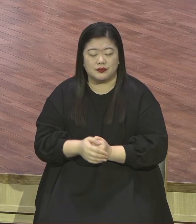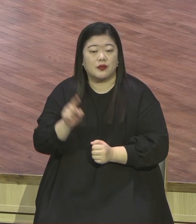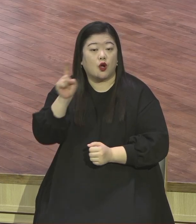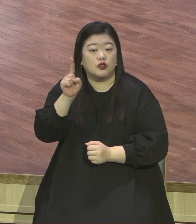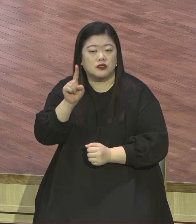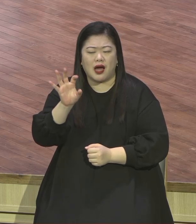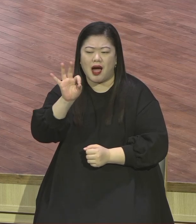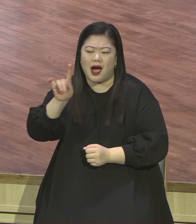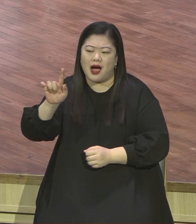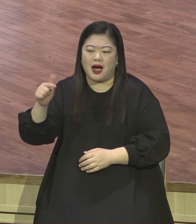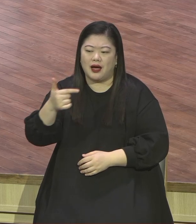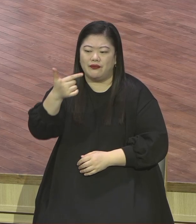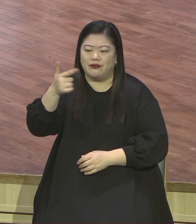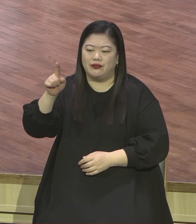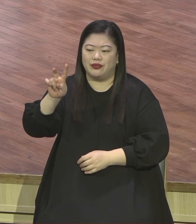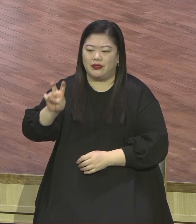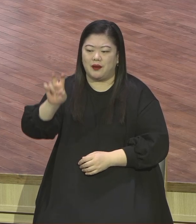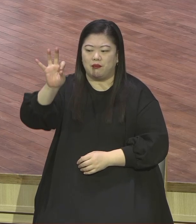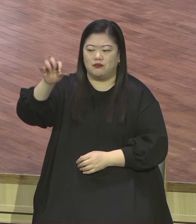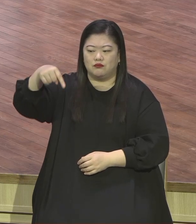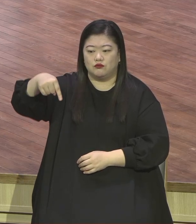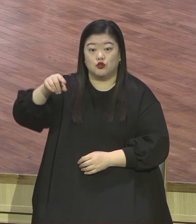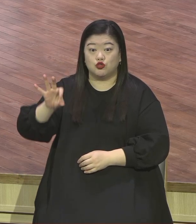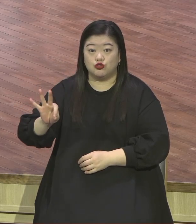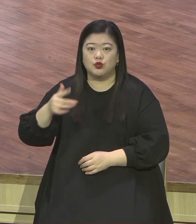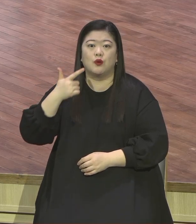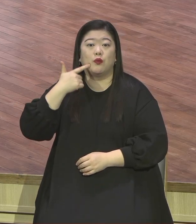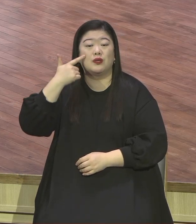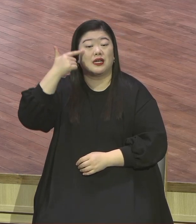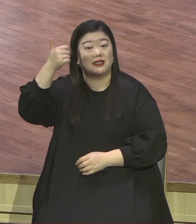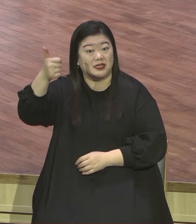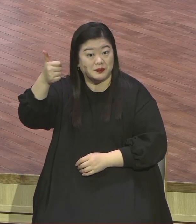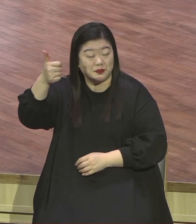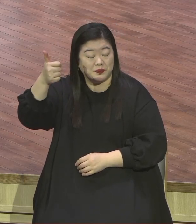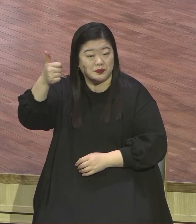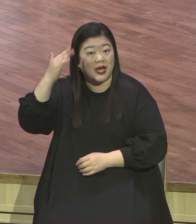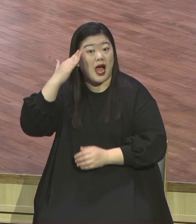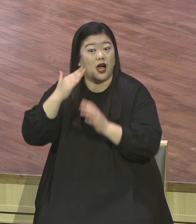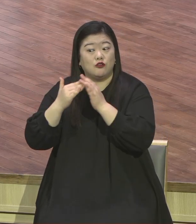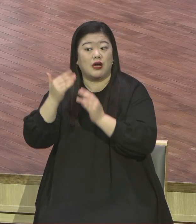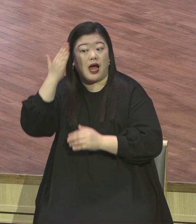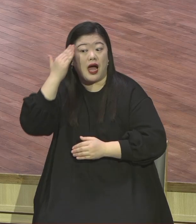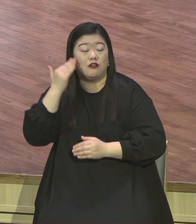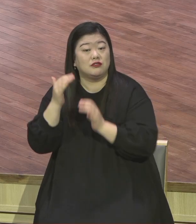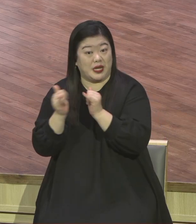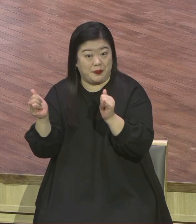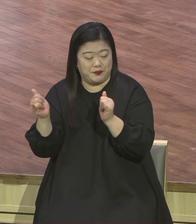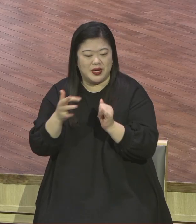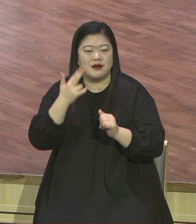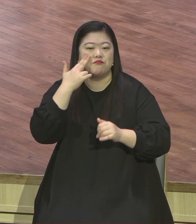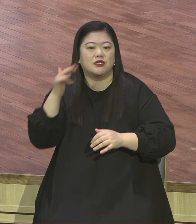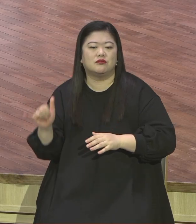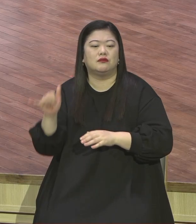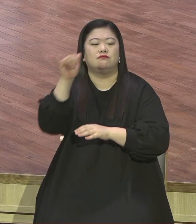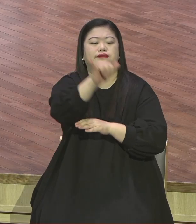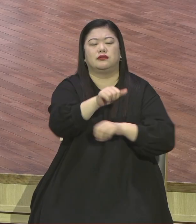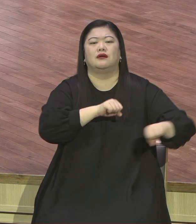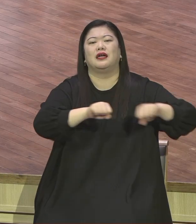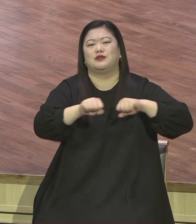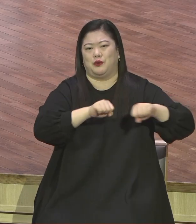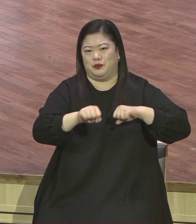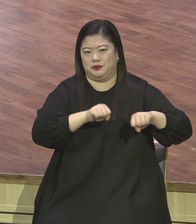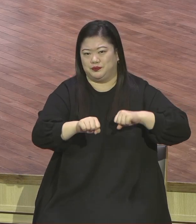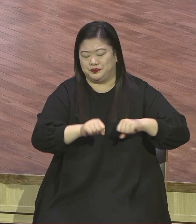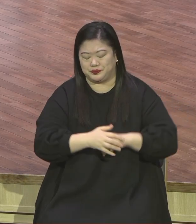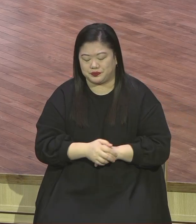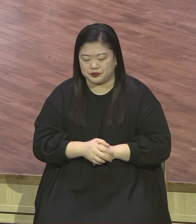안남웅 목사님의 이 감사 스토리가 있습니다 이분이 요즘 어떤 활동을 하고 있냐